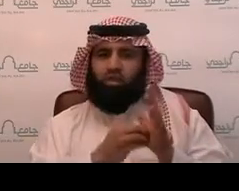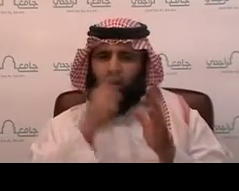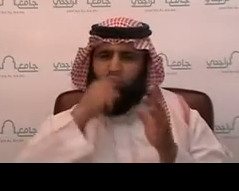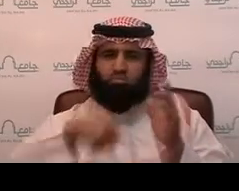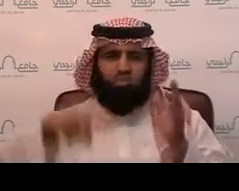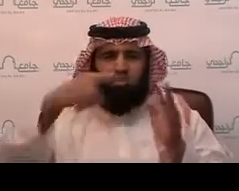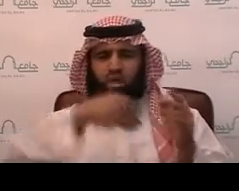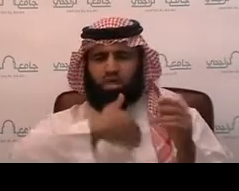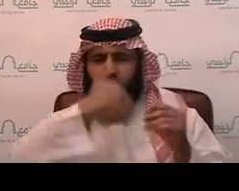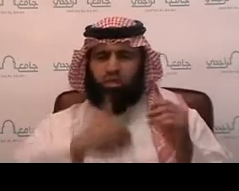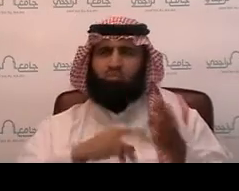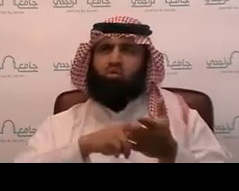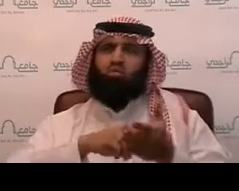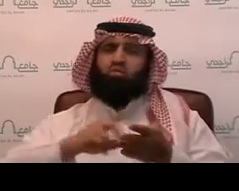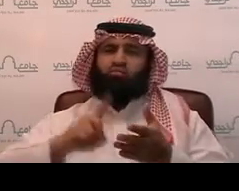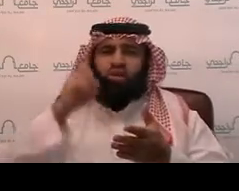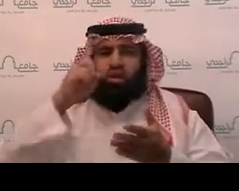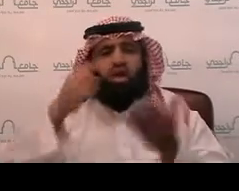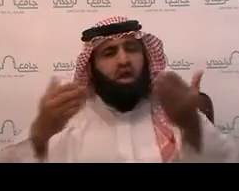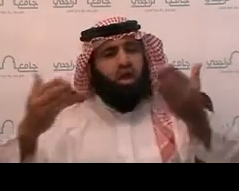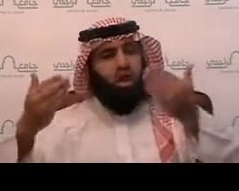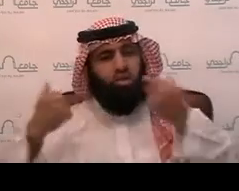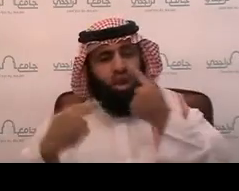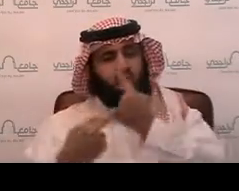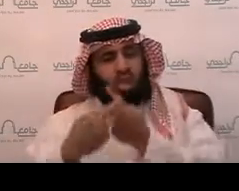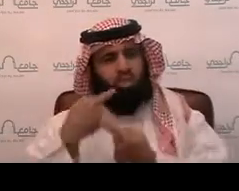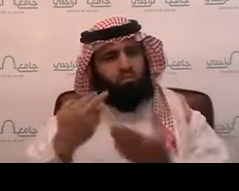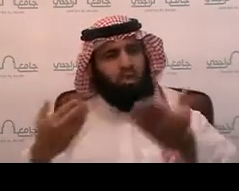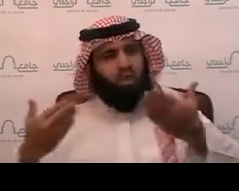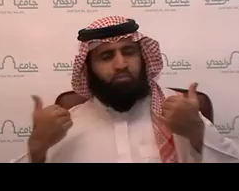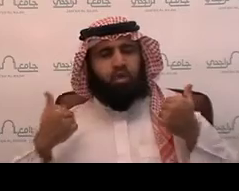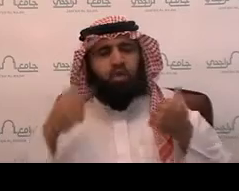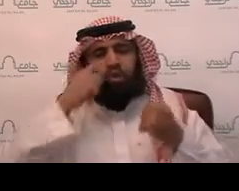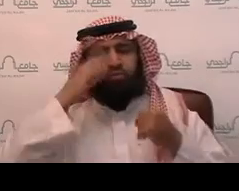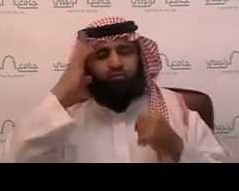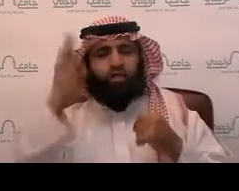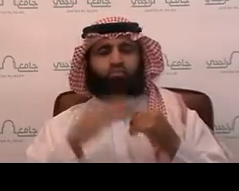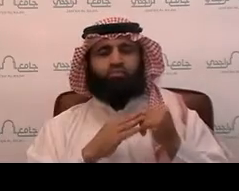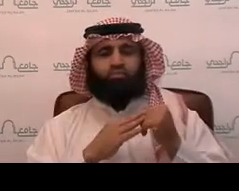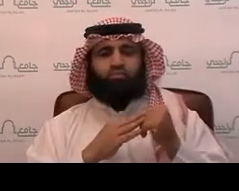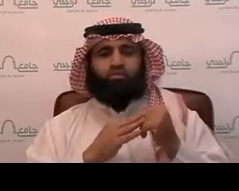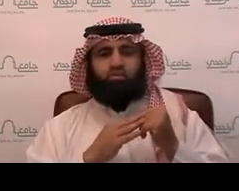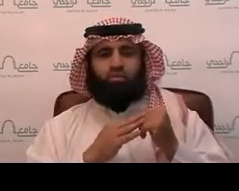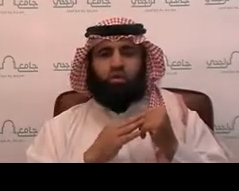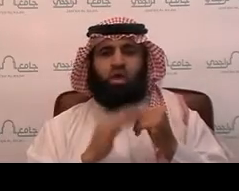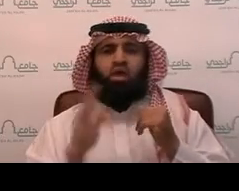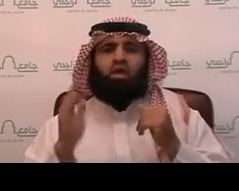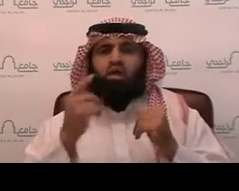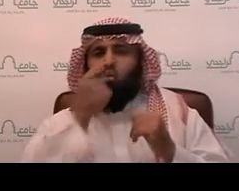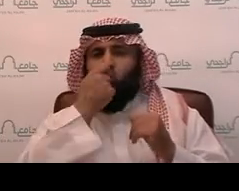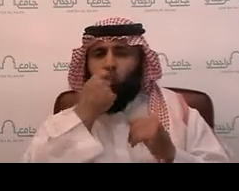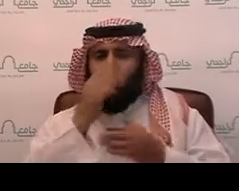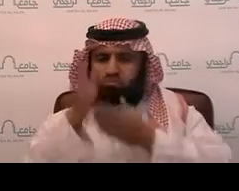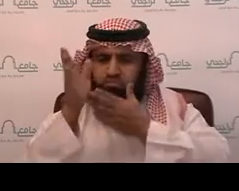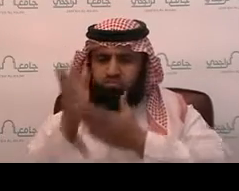من قبل أن يأتيكم العذاب ثم لا تنصرون. واتبعوا أحسن ما أنزل إليكم من ربكم من